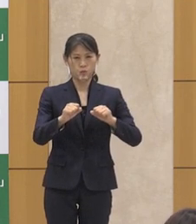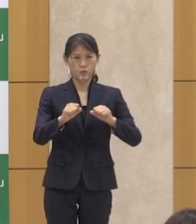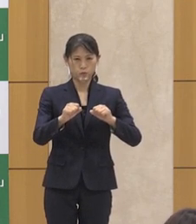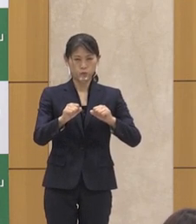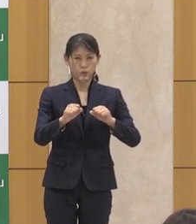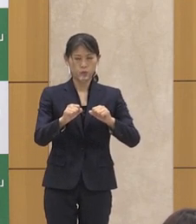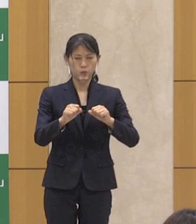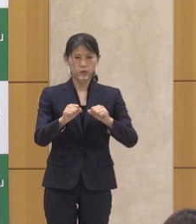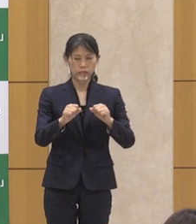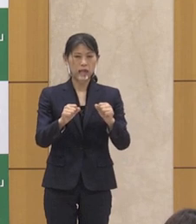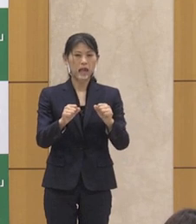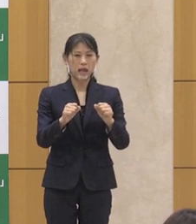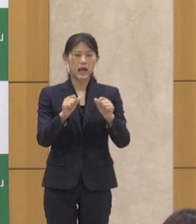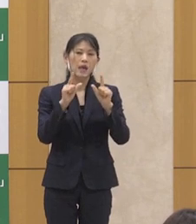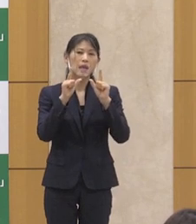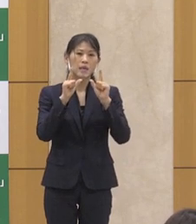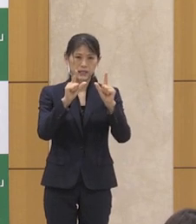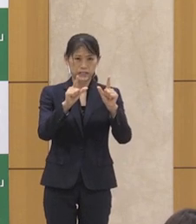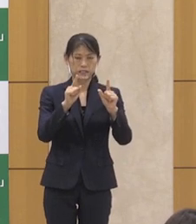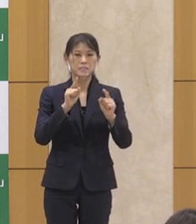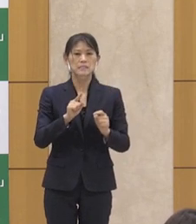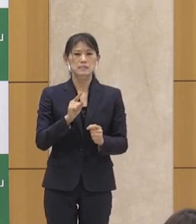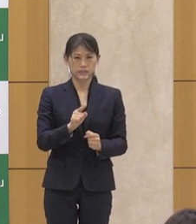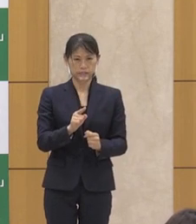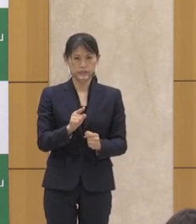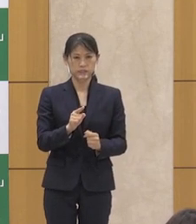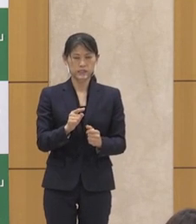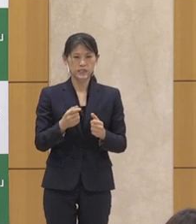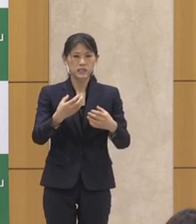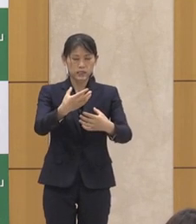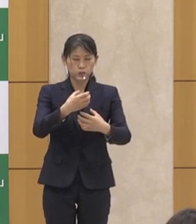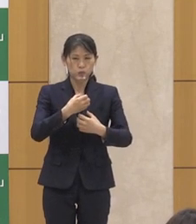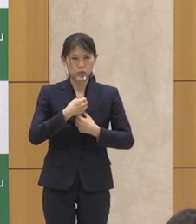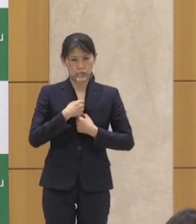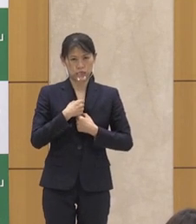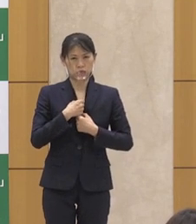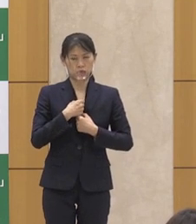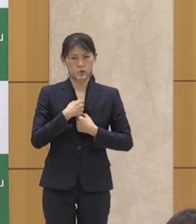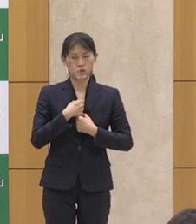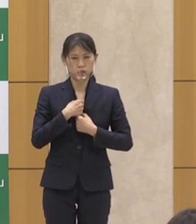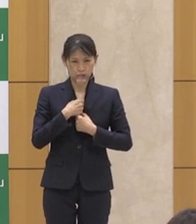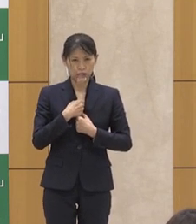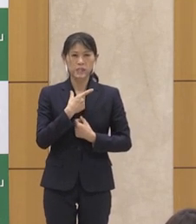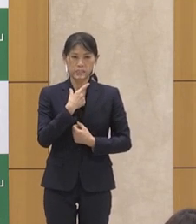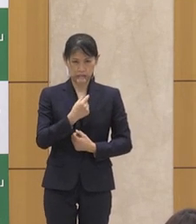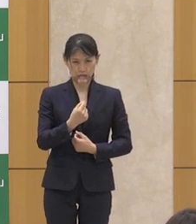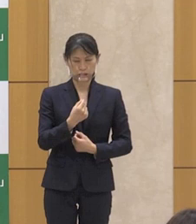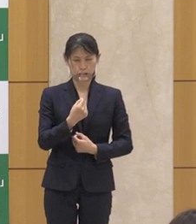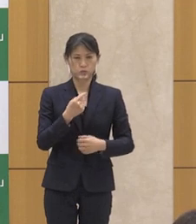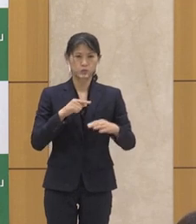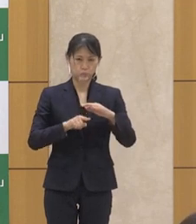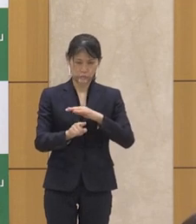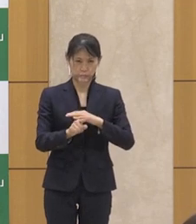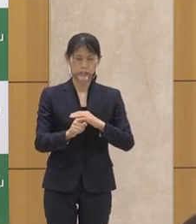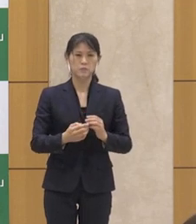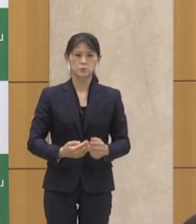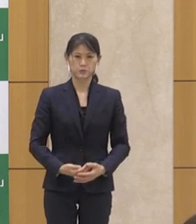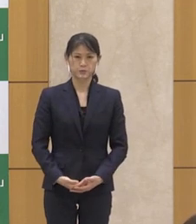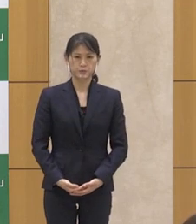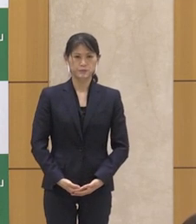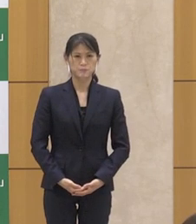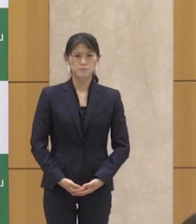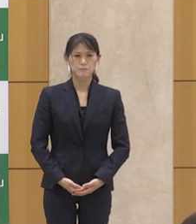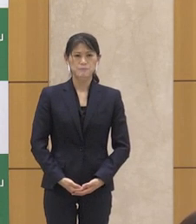ようなことは、まあ、起こりえないんではないかと思っております。 わかりました、ありがとうございます。